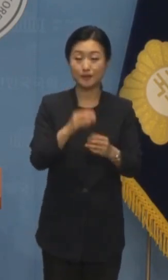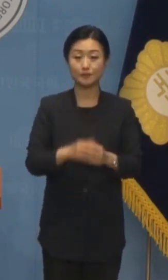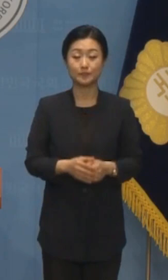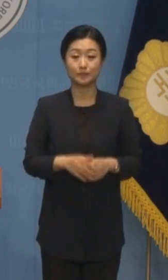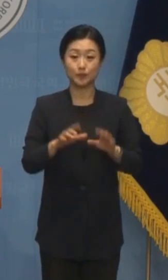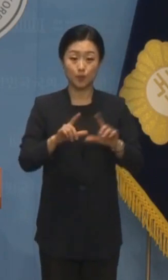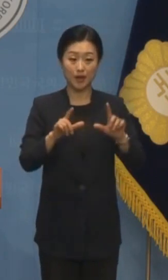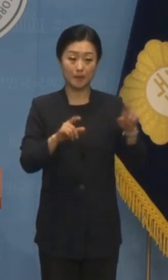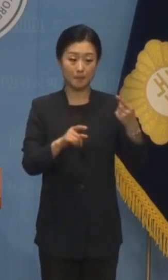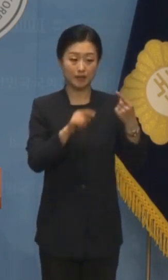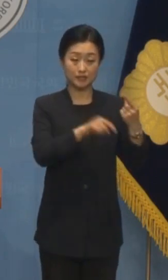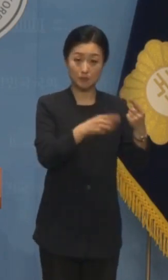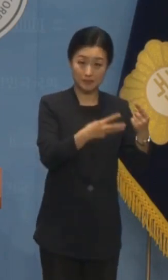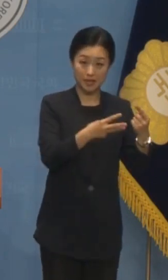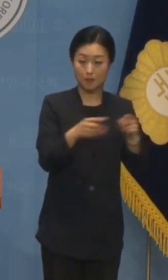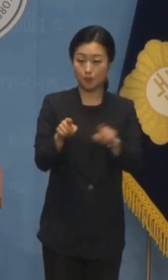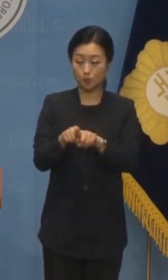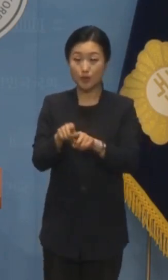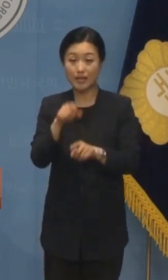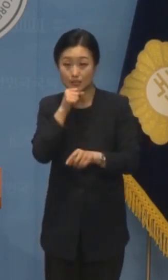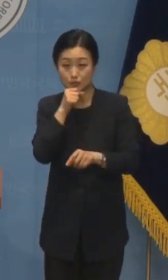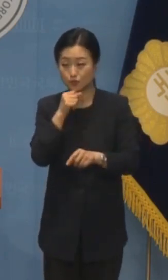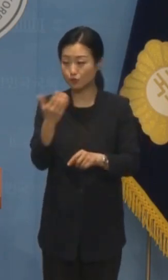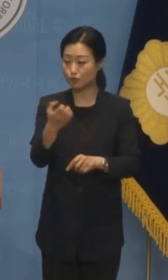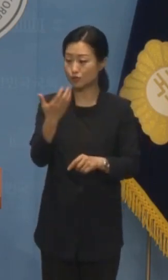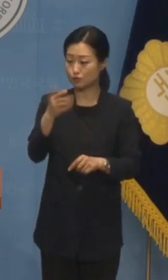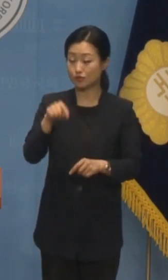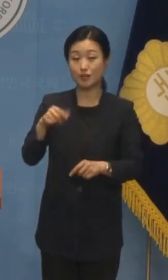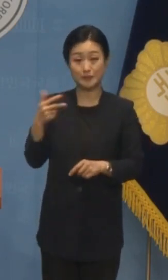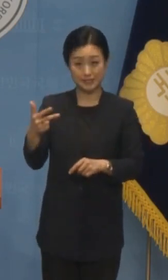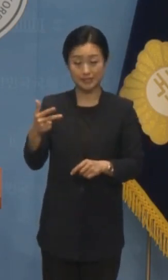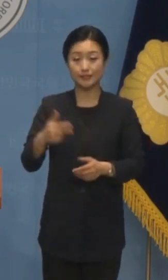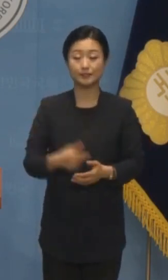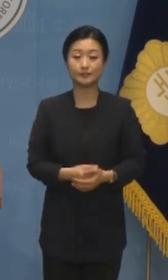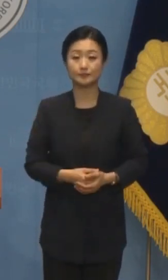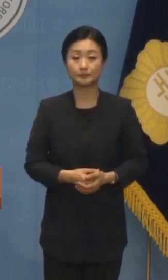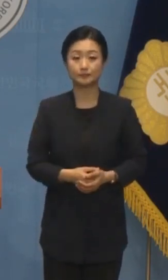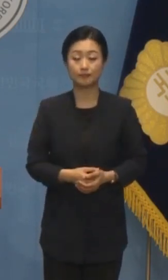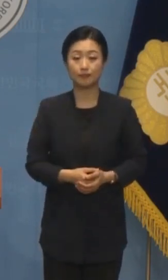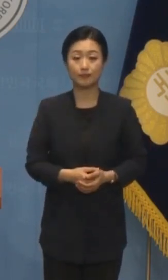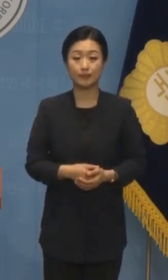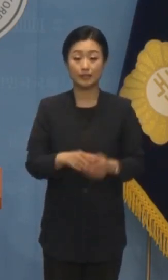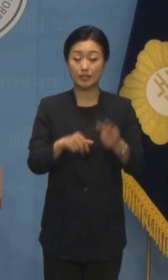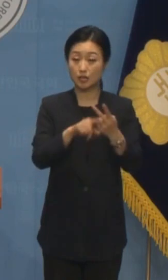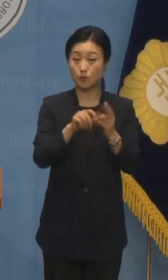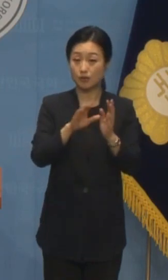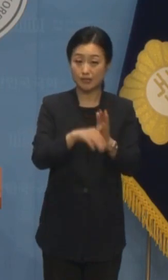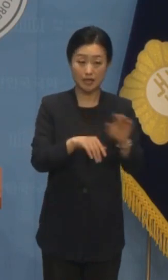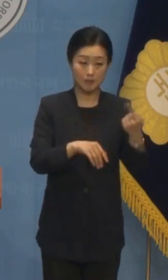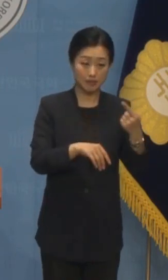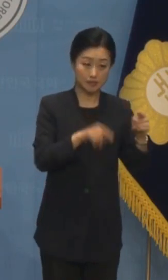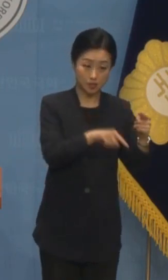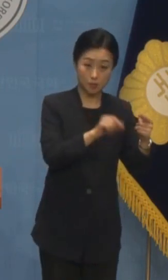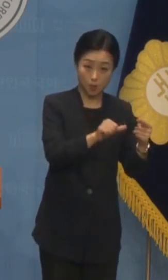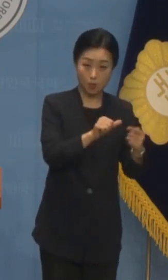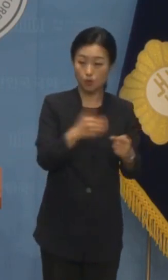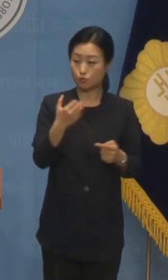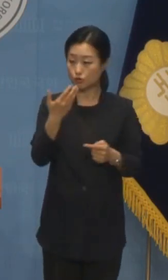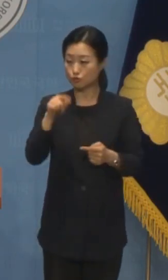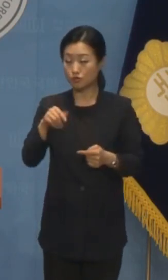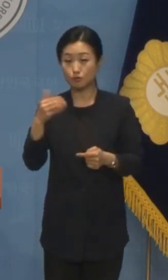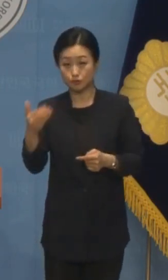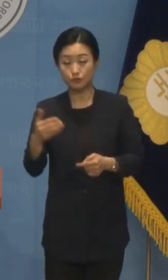순환변동치는 100.3, 동행지수 순환변동치는 99.7로 출발했습니다. 2월에는 각각 100.5 그리고